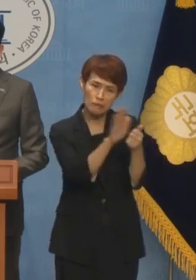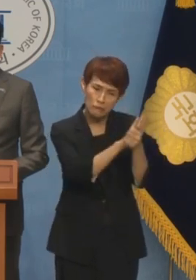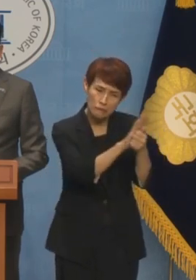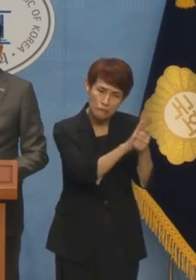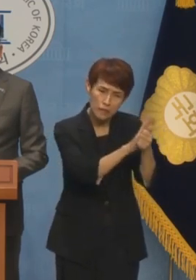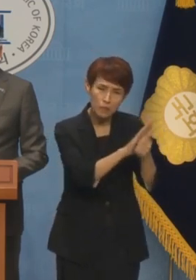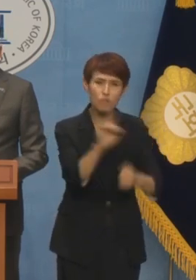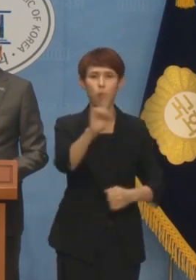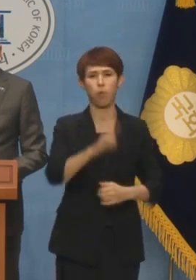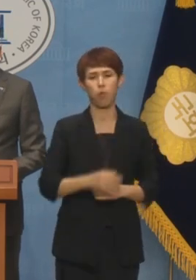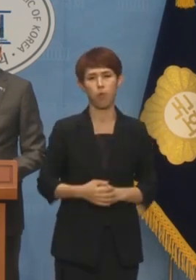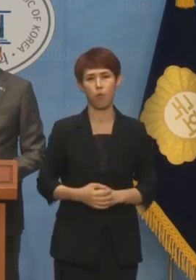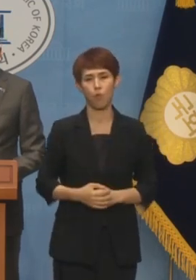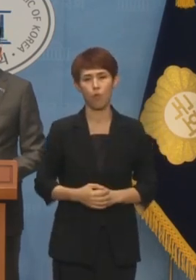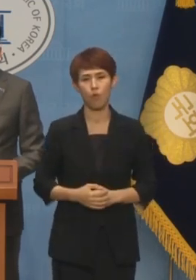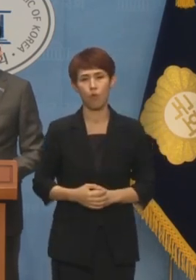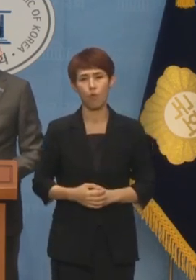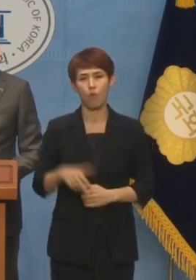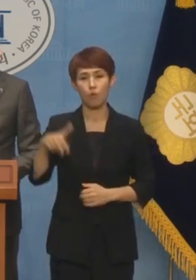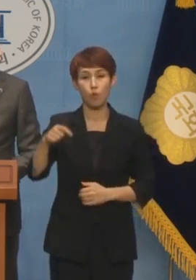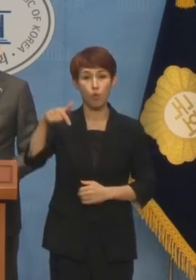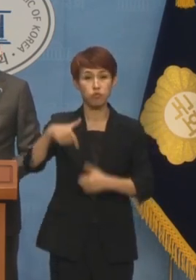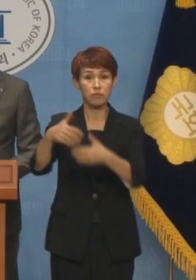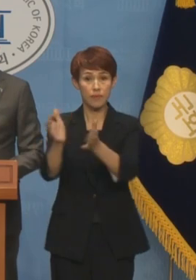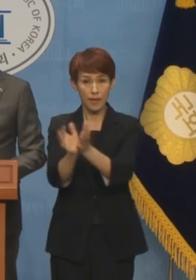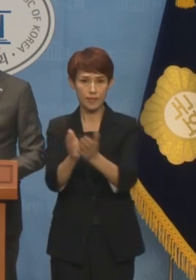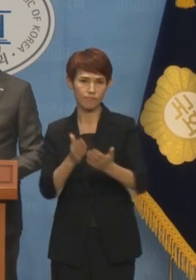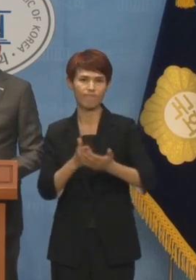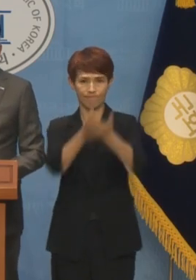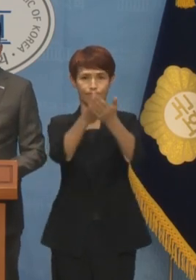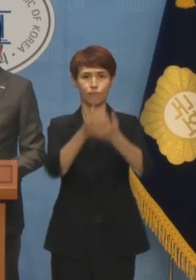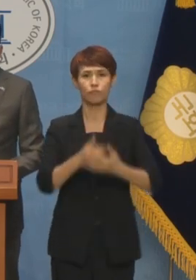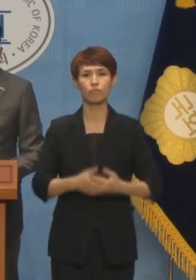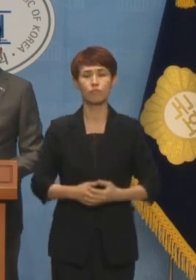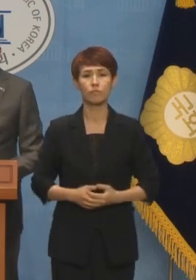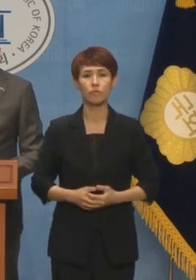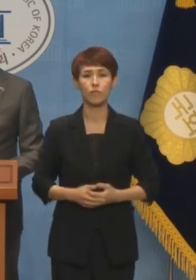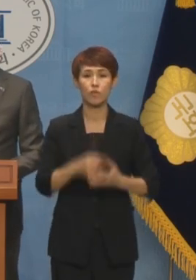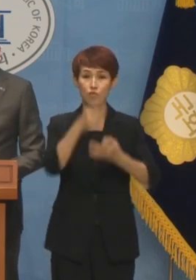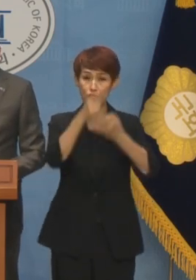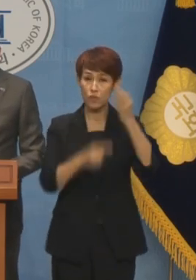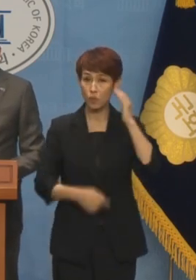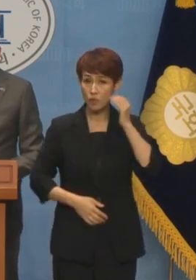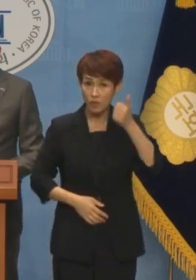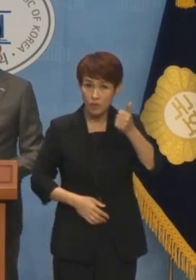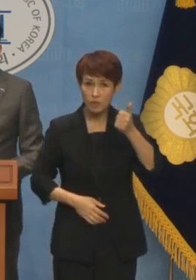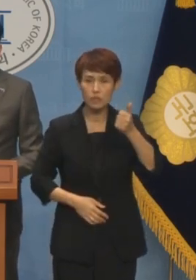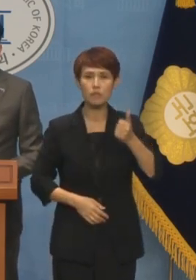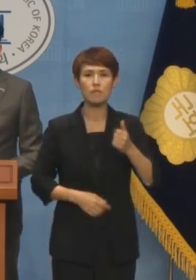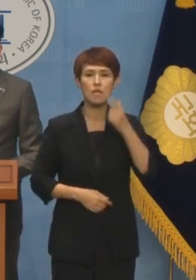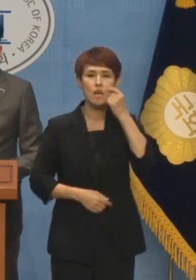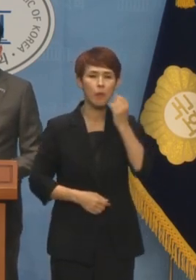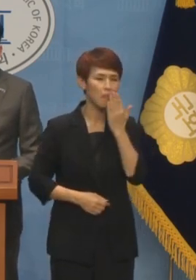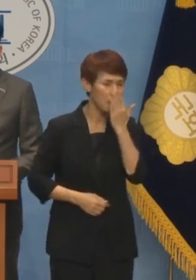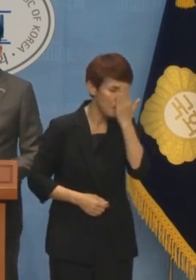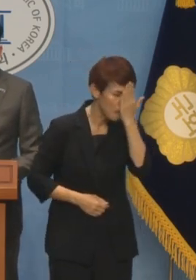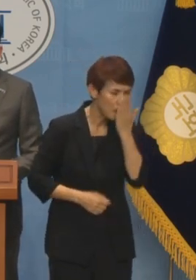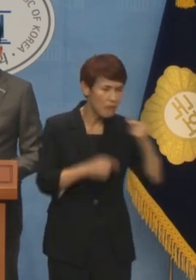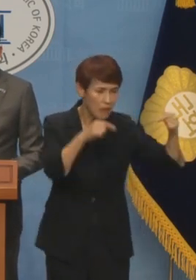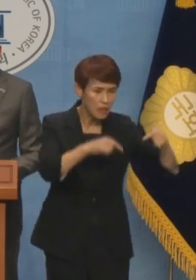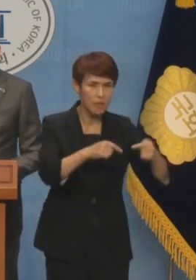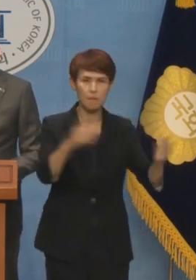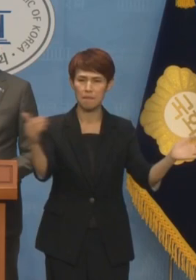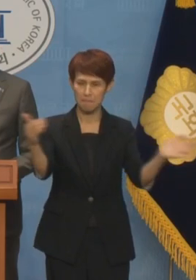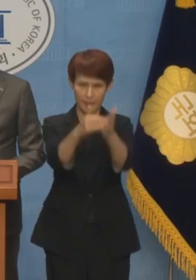겁니까? 조국 혁신당은 요구합니다. 윤석열 대통령은 대일 굴종 외교를